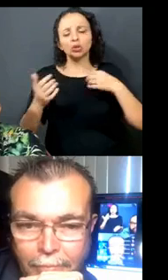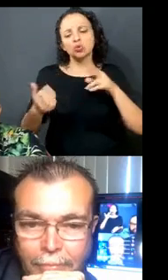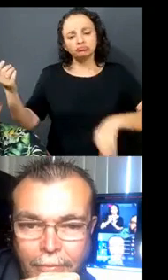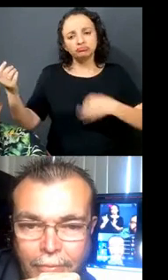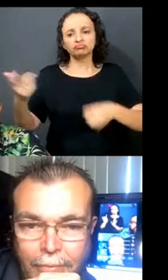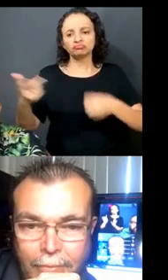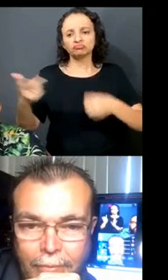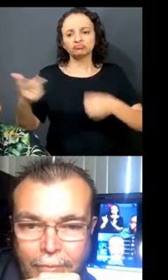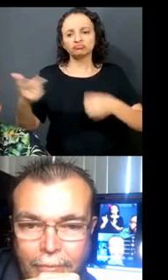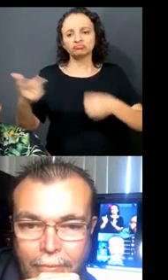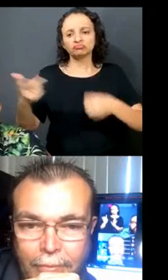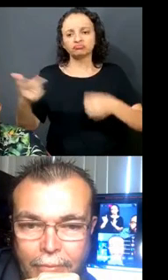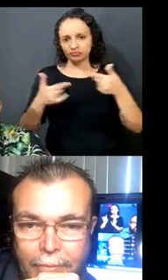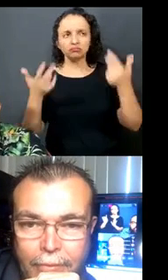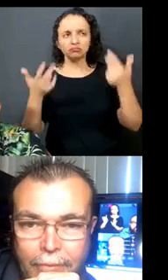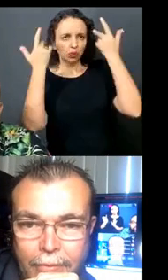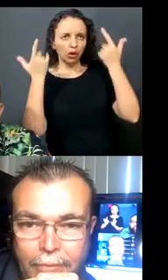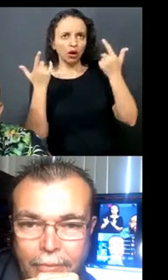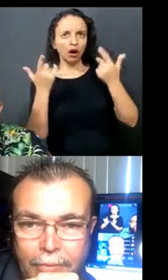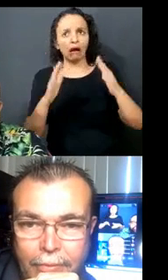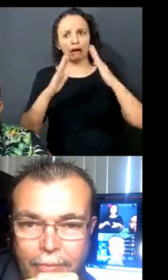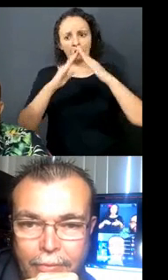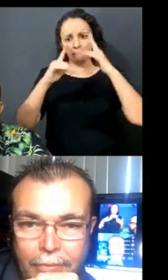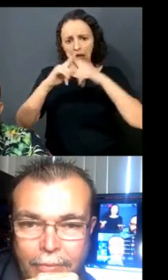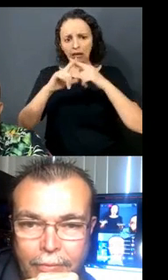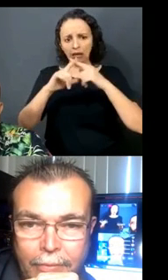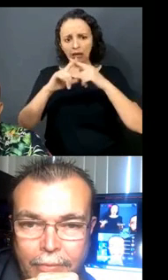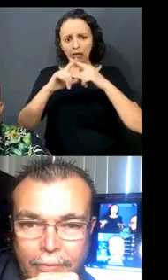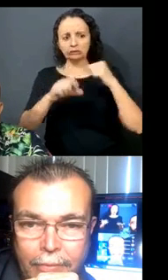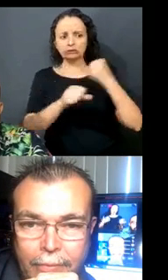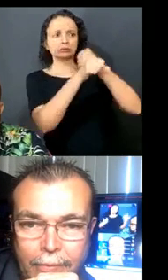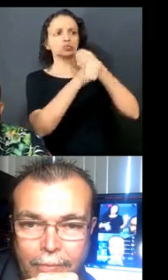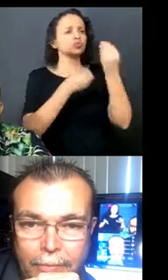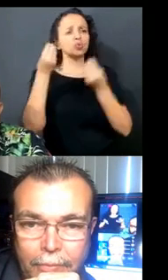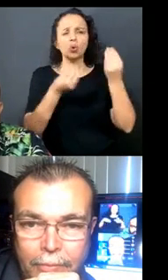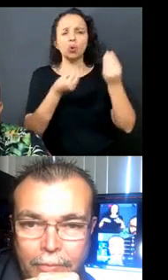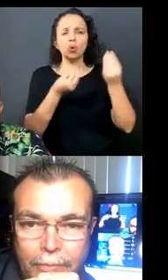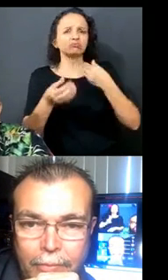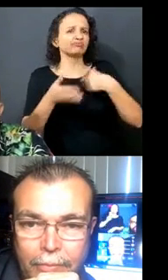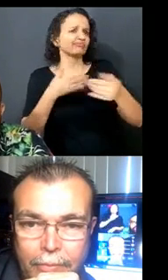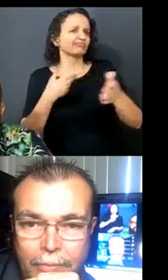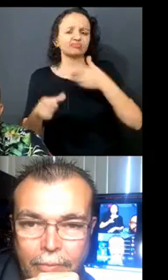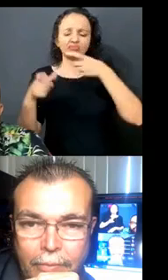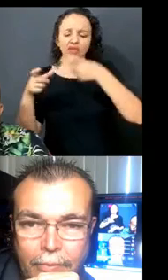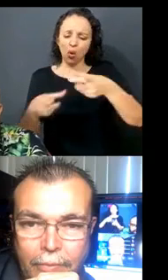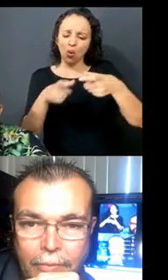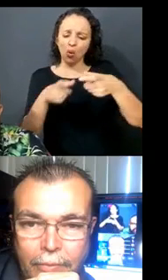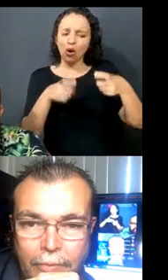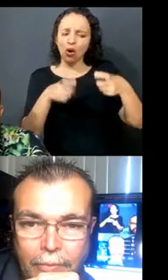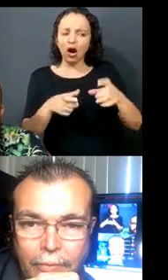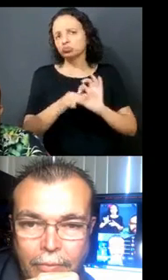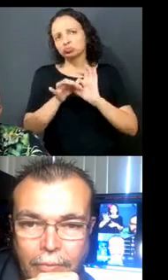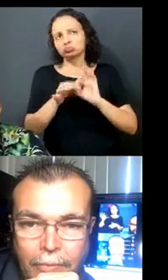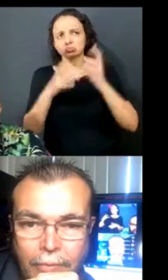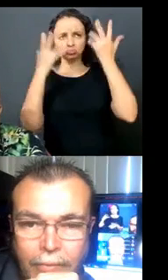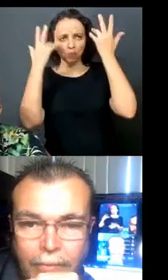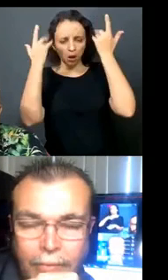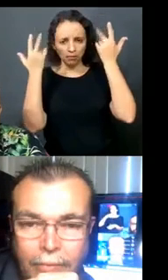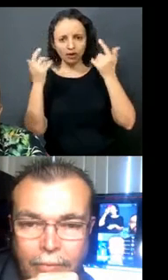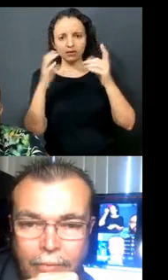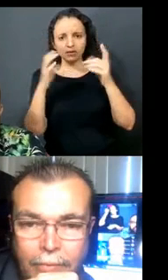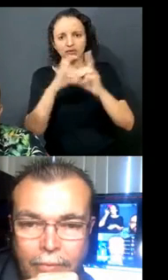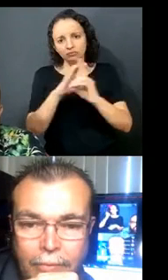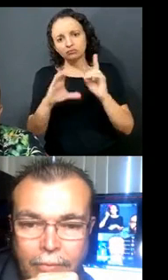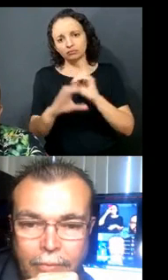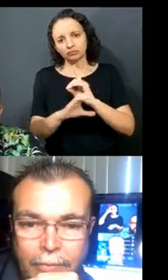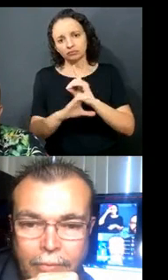arquitetura do local onde se reúnem? O local que deu um conforto, deu uma estrutura para ter comunhão. Então, assim, você vê que